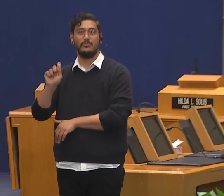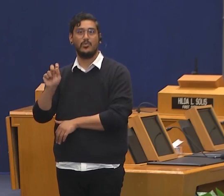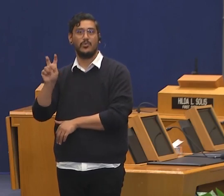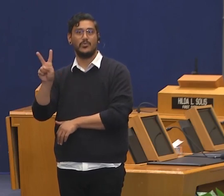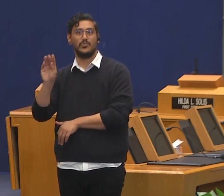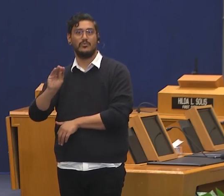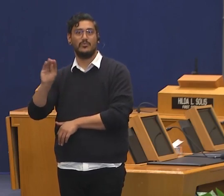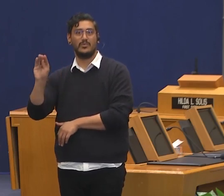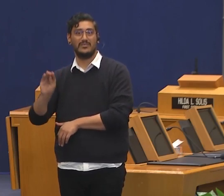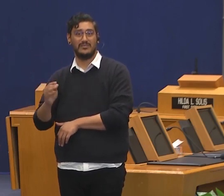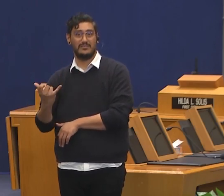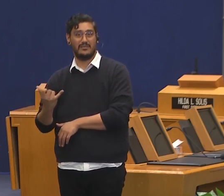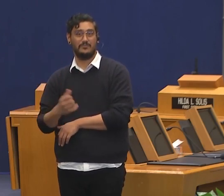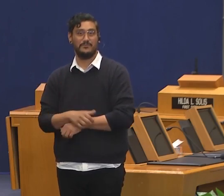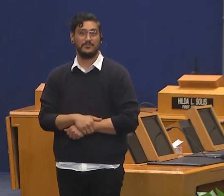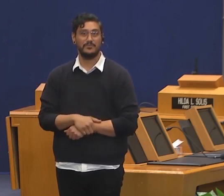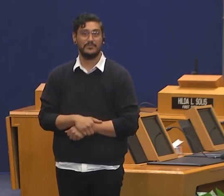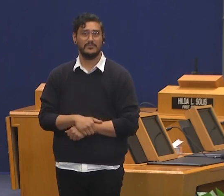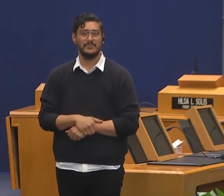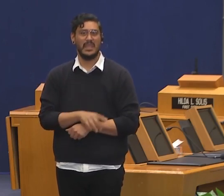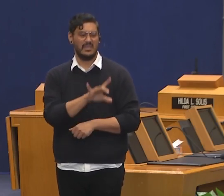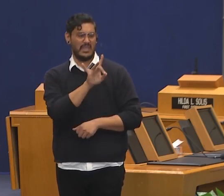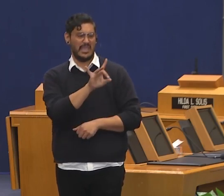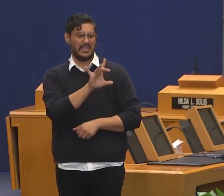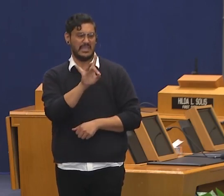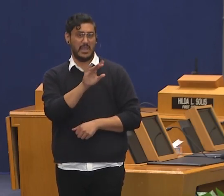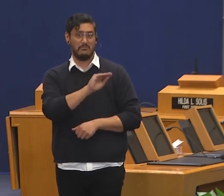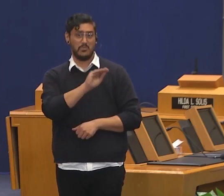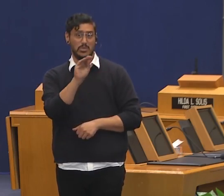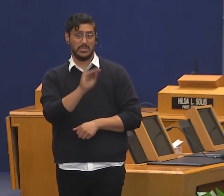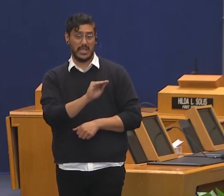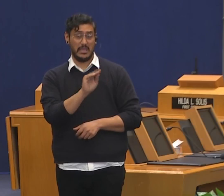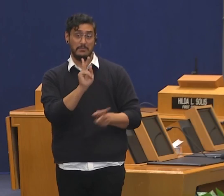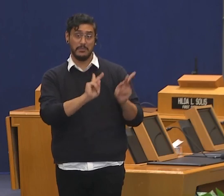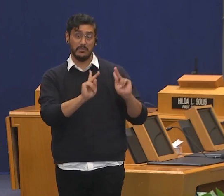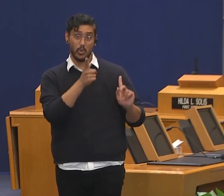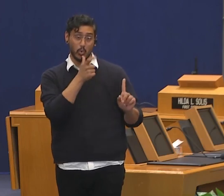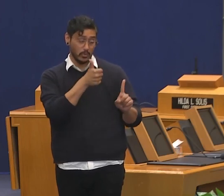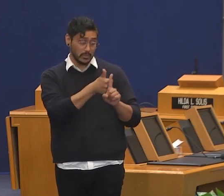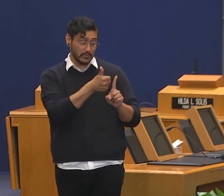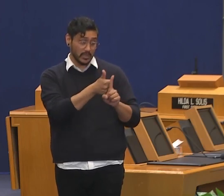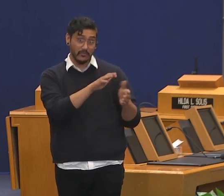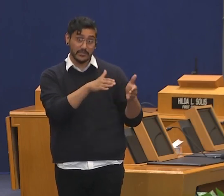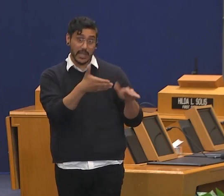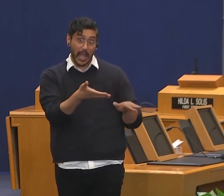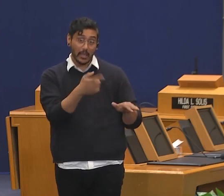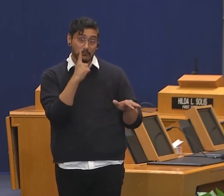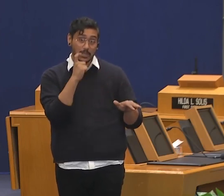4.2%. El 88% de las muertes que murieron a causa de